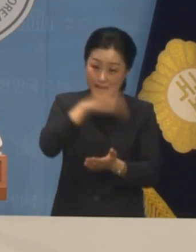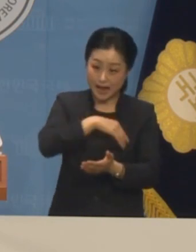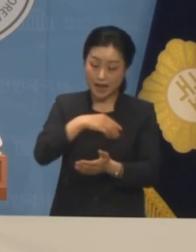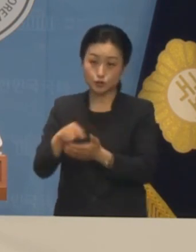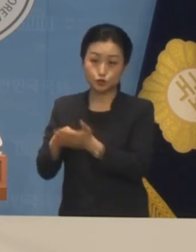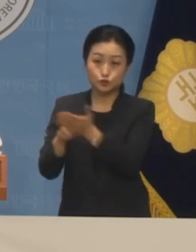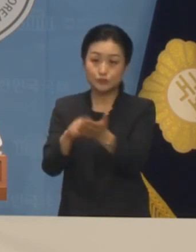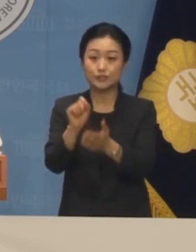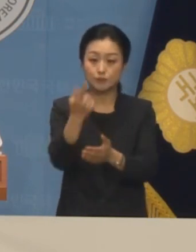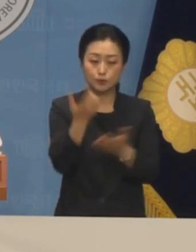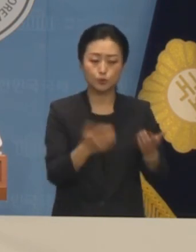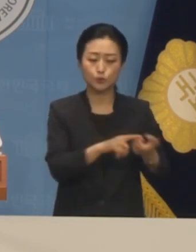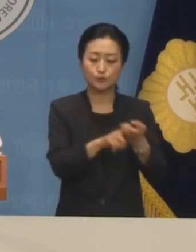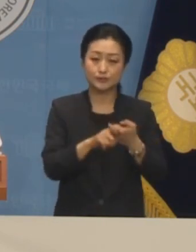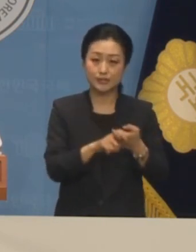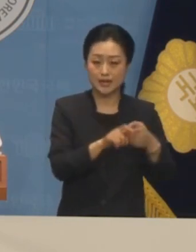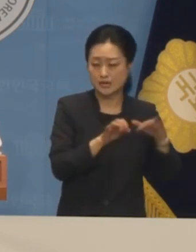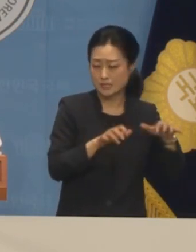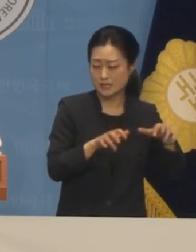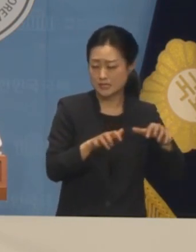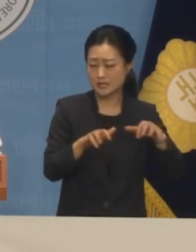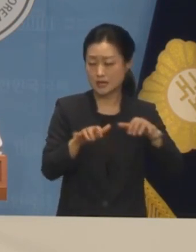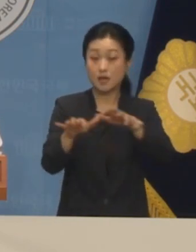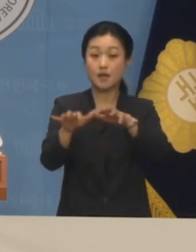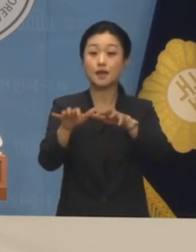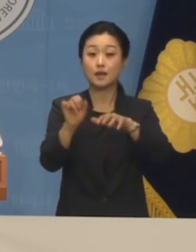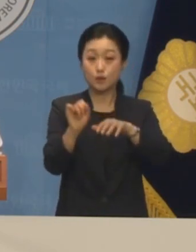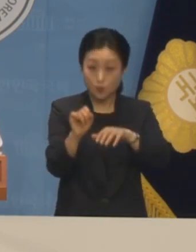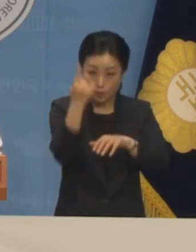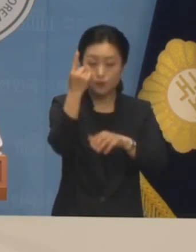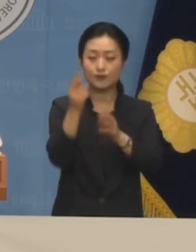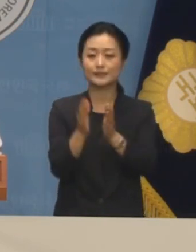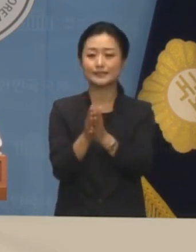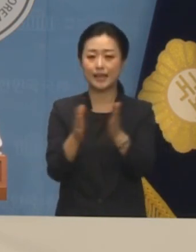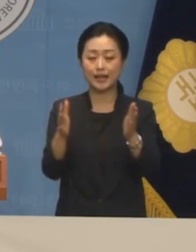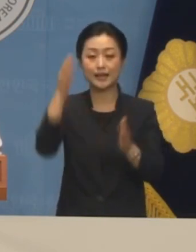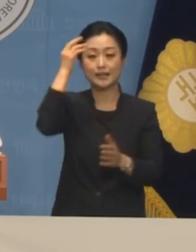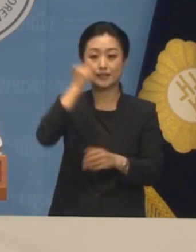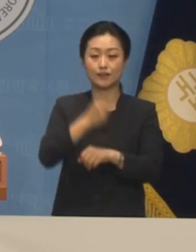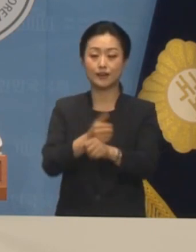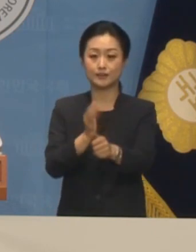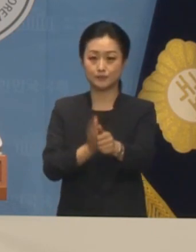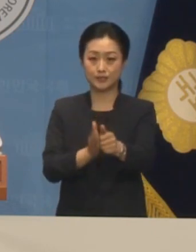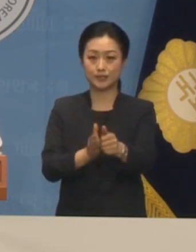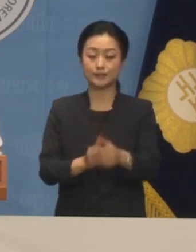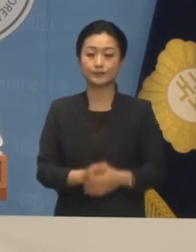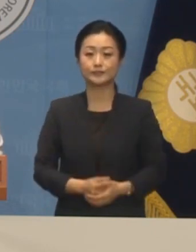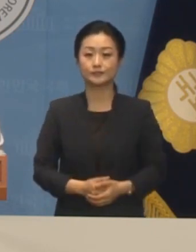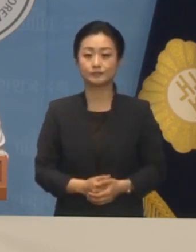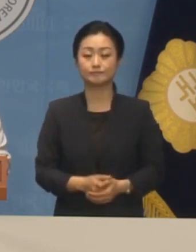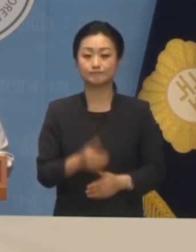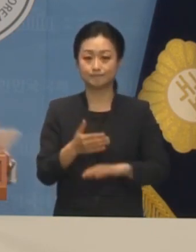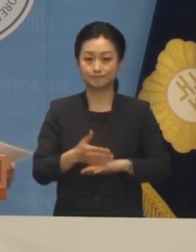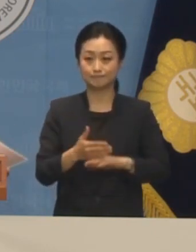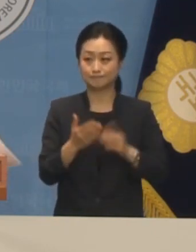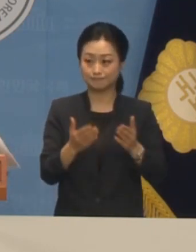맞선 우리 노동자들의 저항과 투쟁으로 시작되었음을 똑똑히 기억하시길 바랍니다네